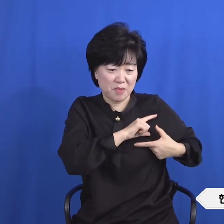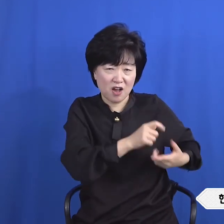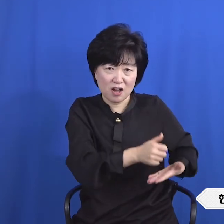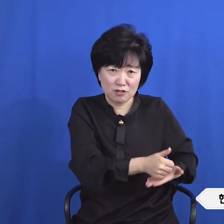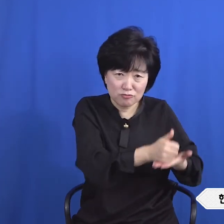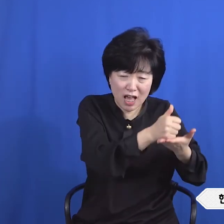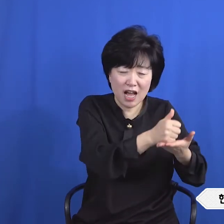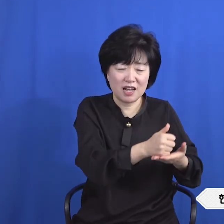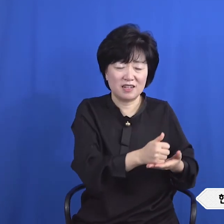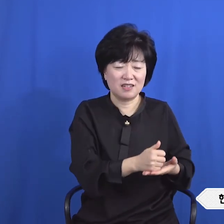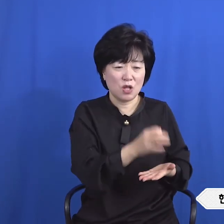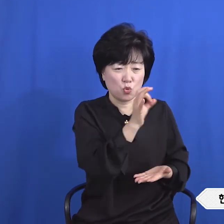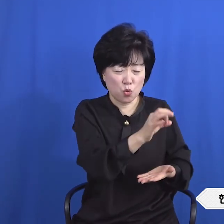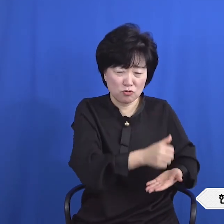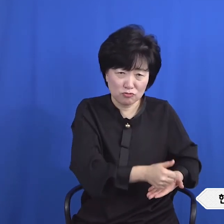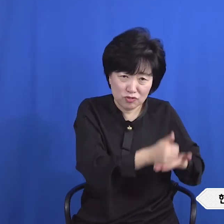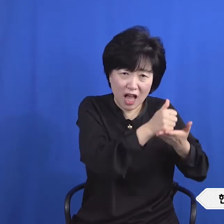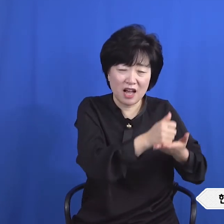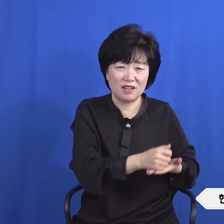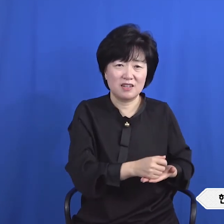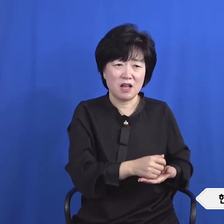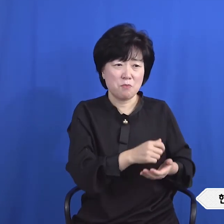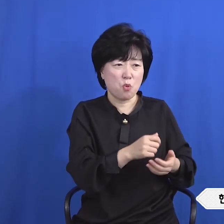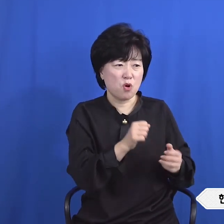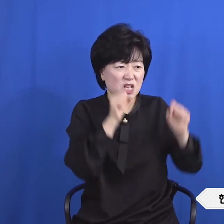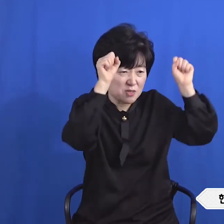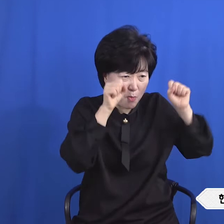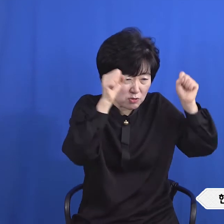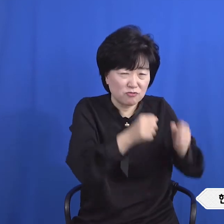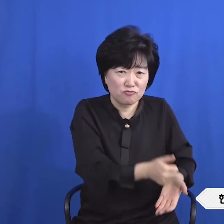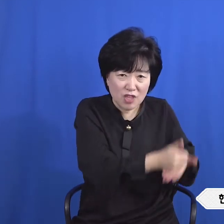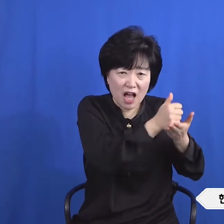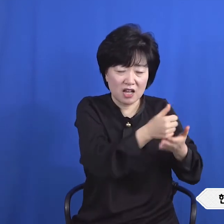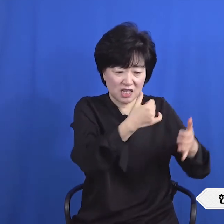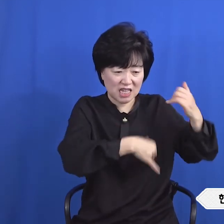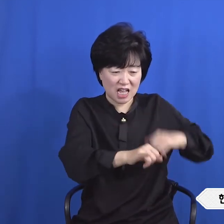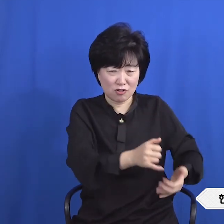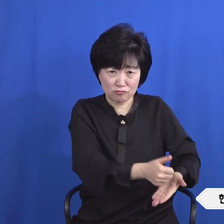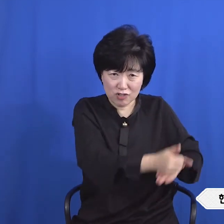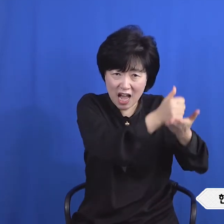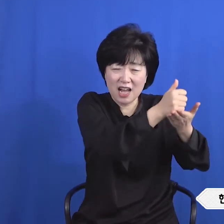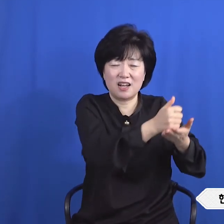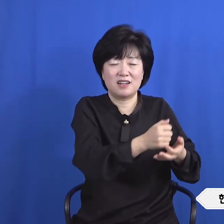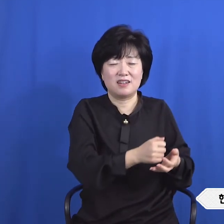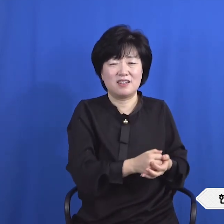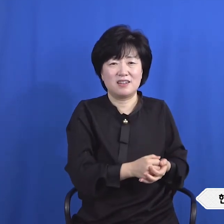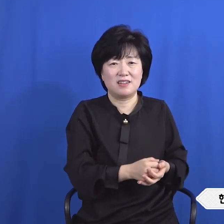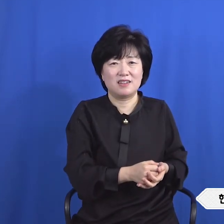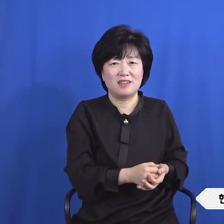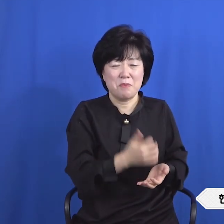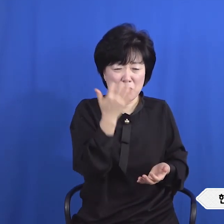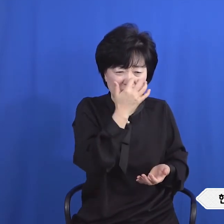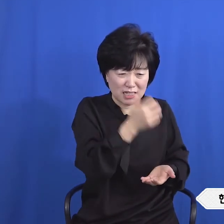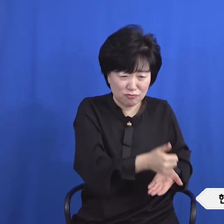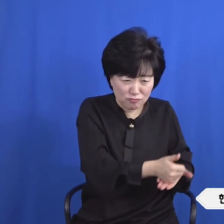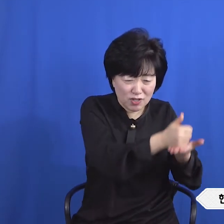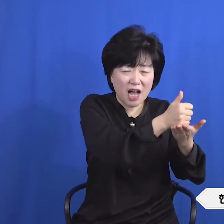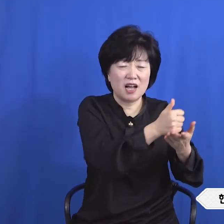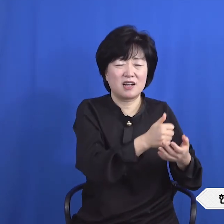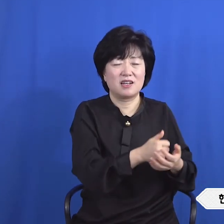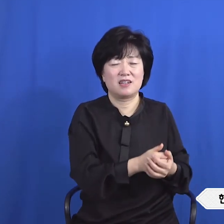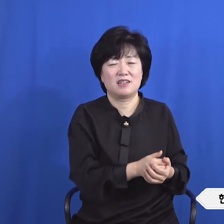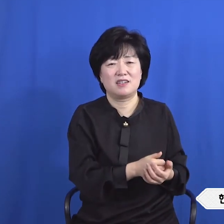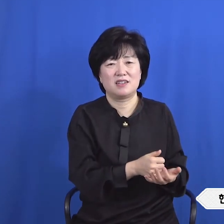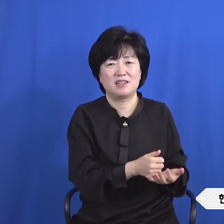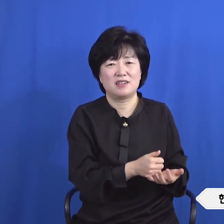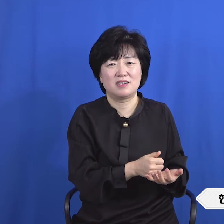된 사람도 있고, 또 스포츠가 우상이 되기도 하고, 자식이 우상이 되기도 합니다. 그래서 엄밀한